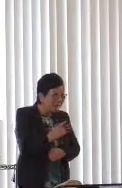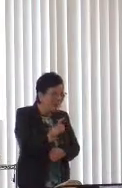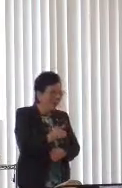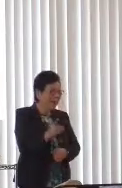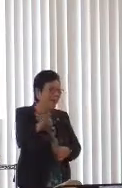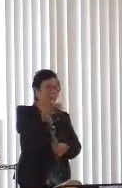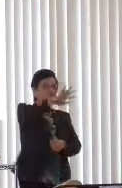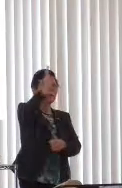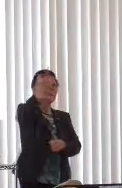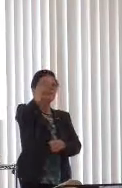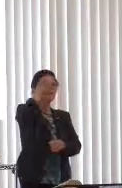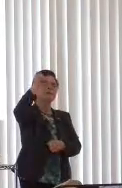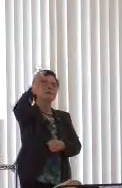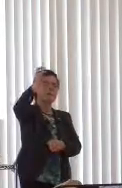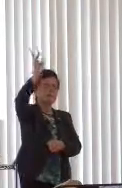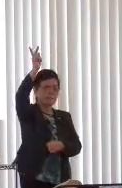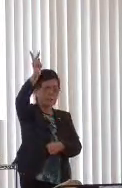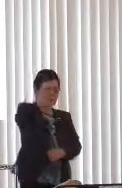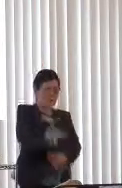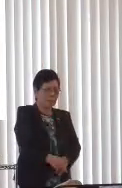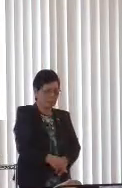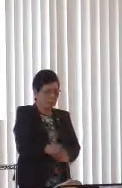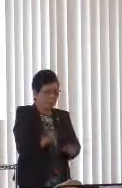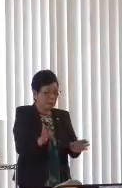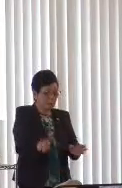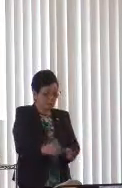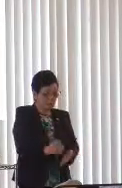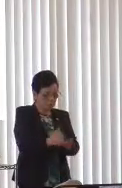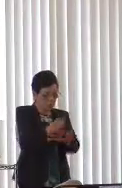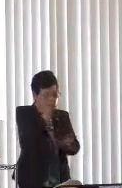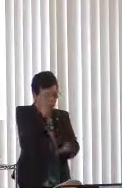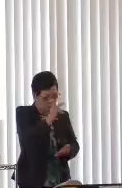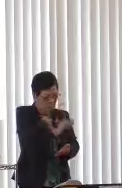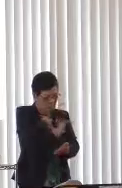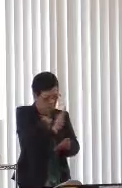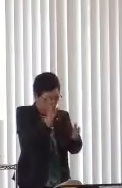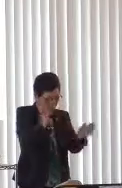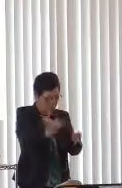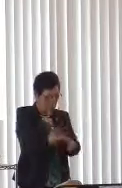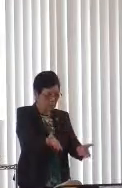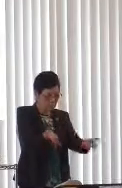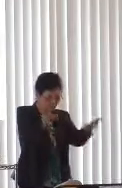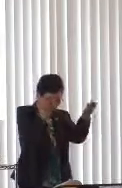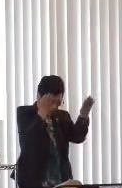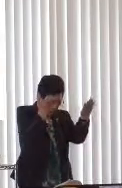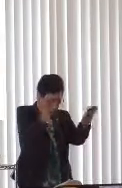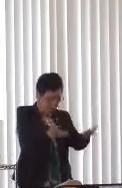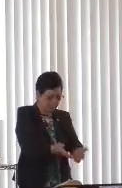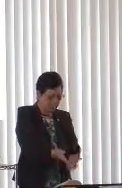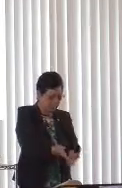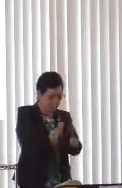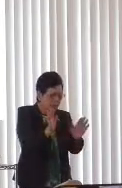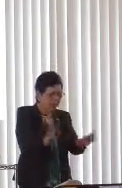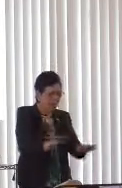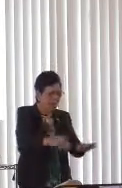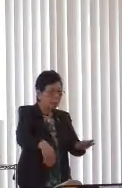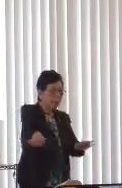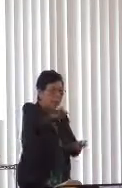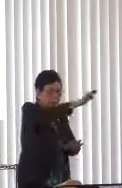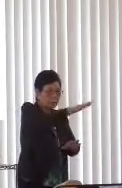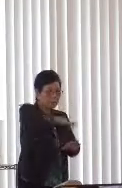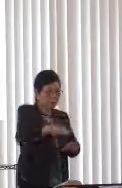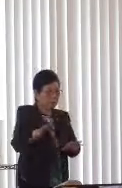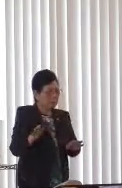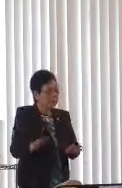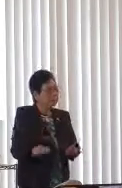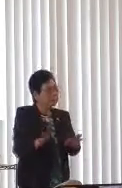の父なる神様、尊い皆を心から賛美いたします。今私たちはこ